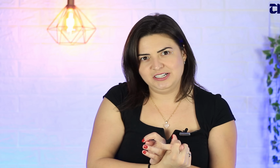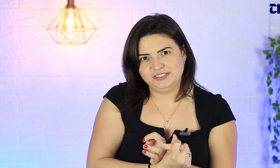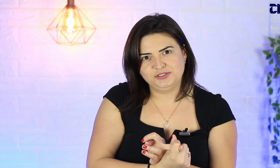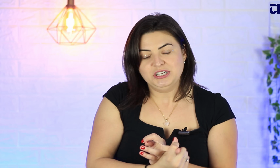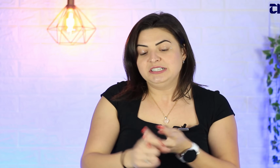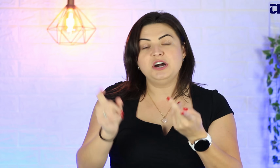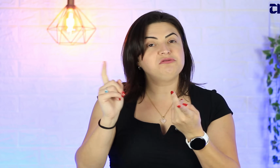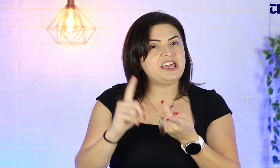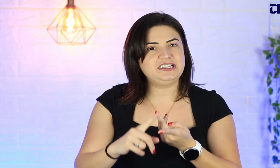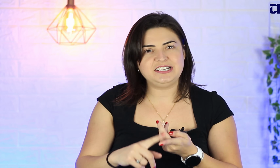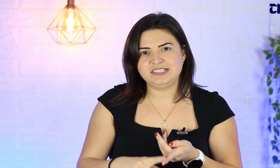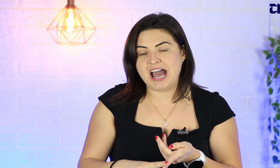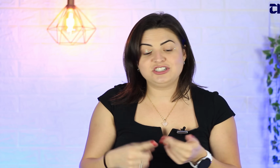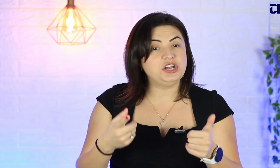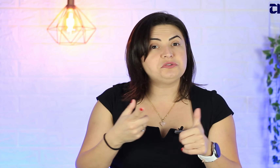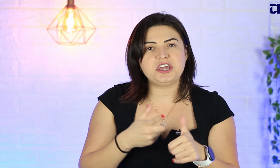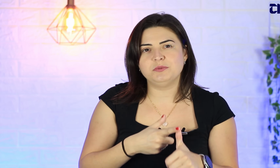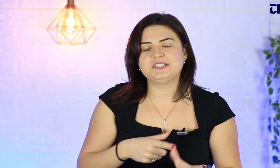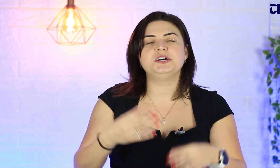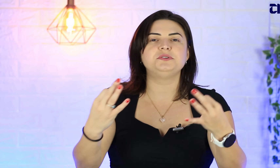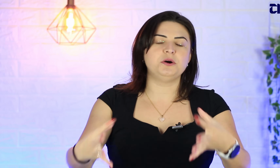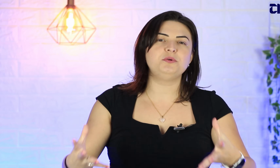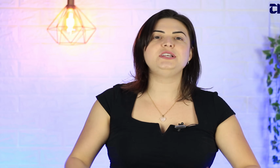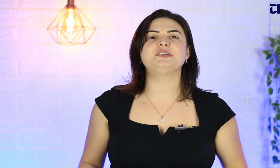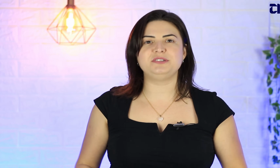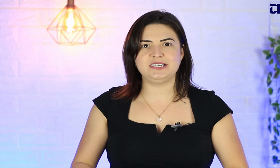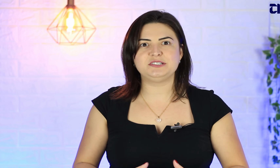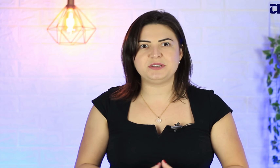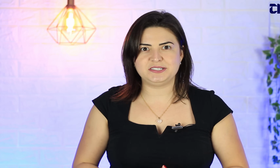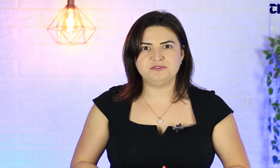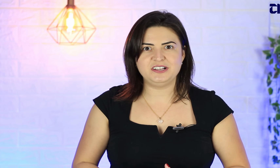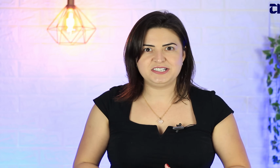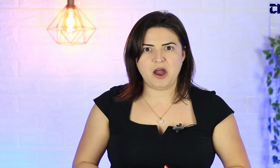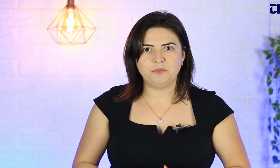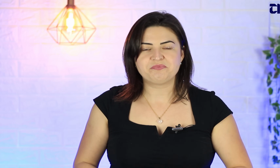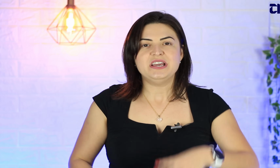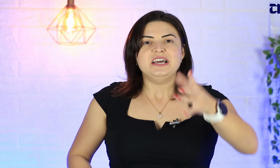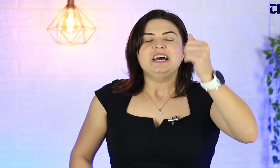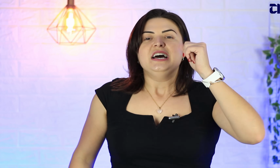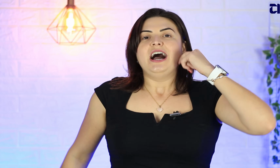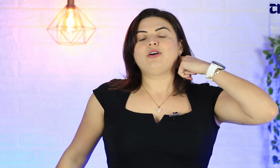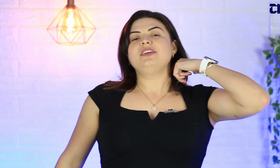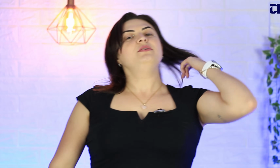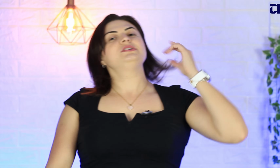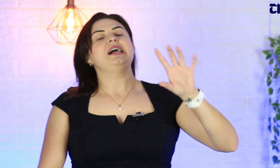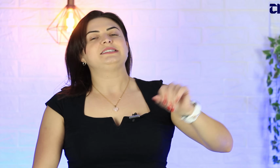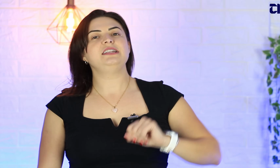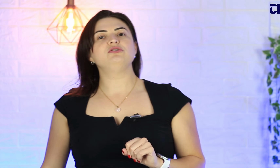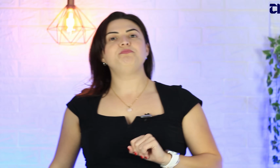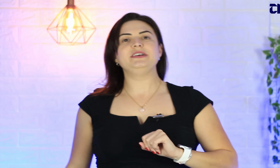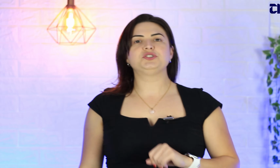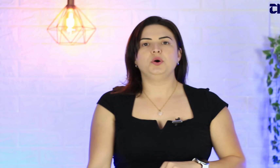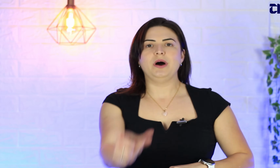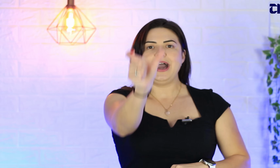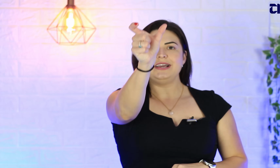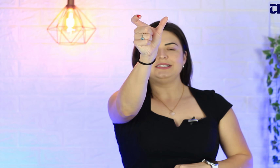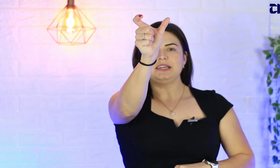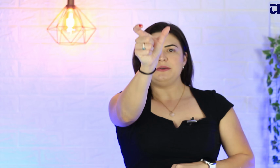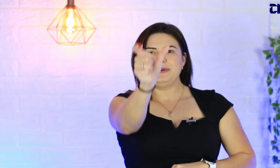falando. Não tem intensidade, não tem emoção. Então, por isso que precisa de expressão facial. Agora, vamos lá. Sinal de pessoa. É esse aqui,